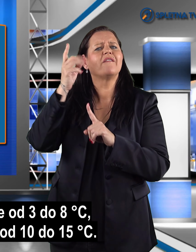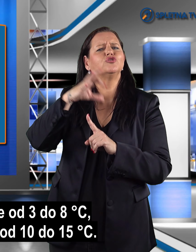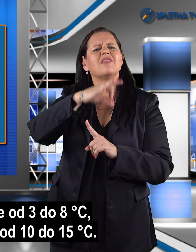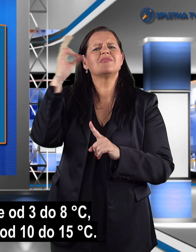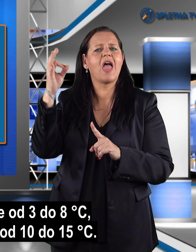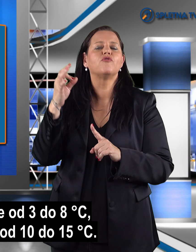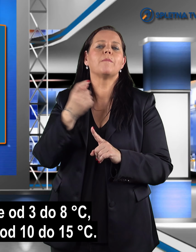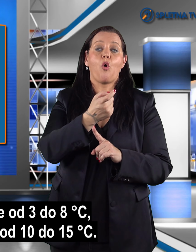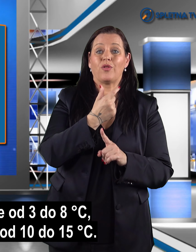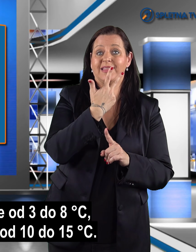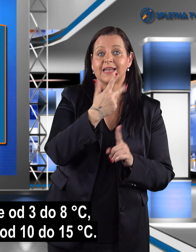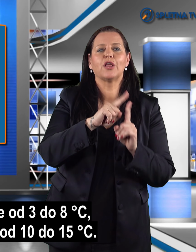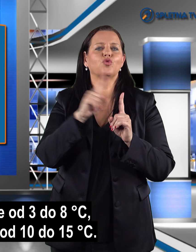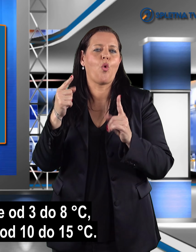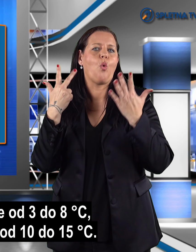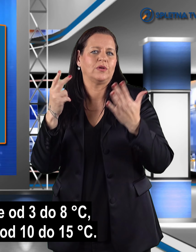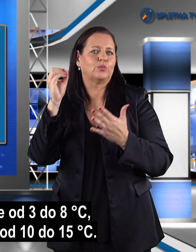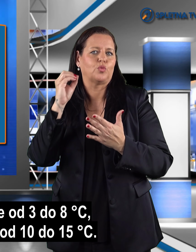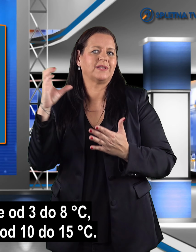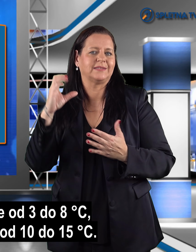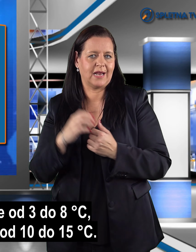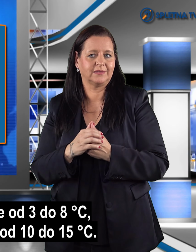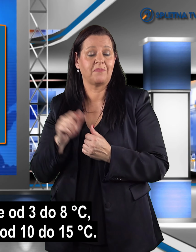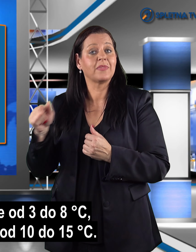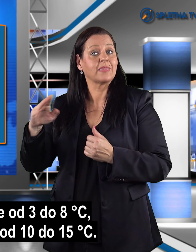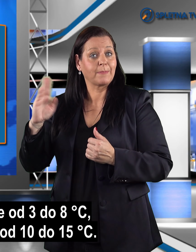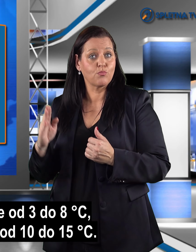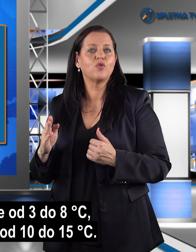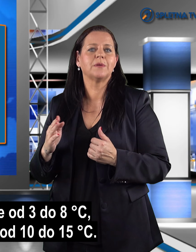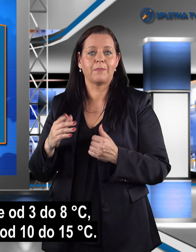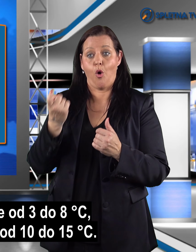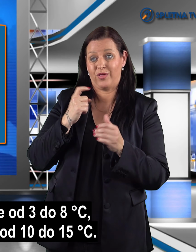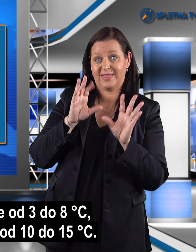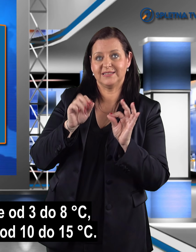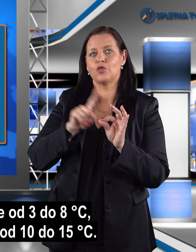od 3 do 8 stopinj Celzija, na Primorskem od 10 do 15 stopinj Celzija.